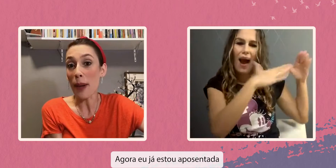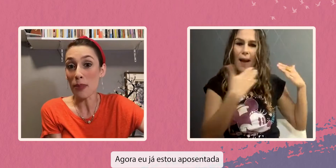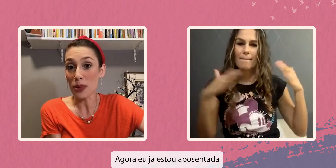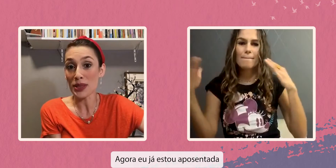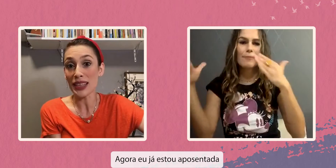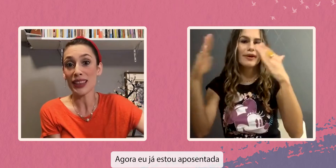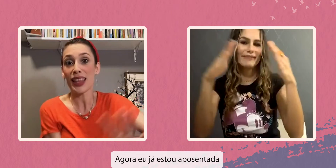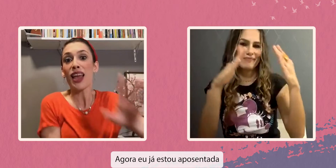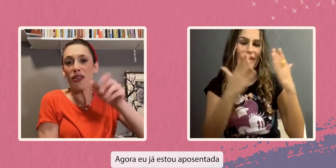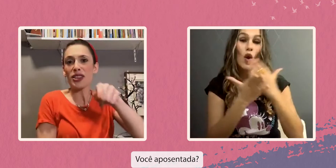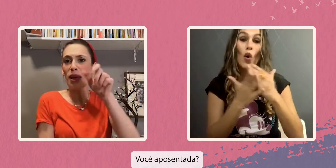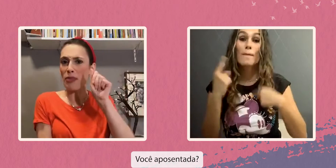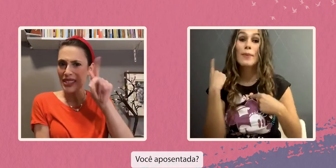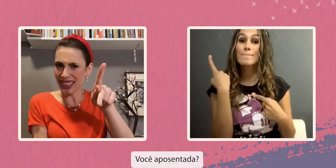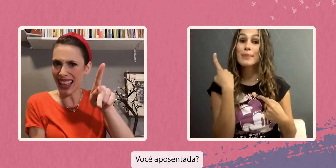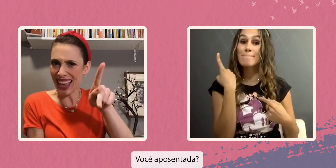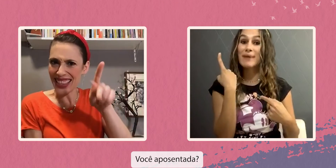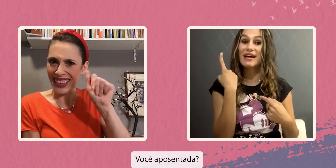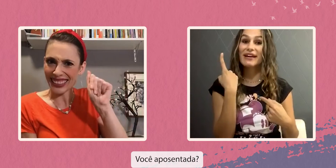estou lá.